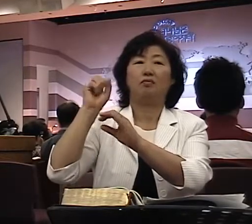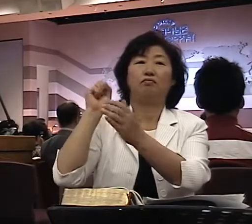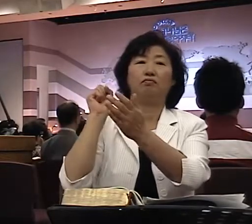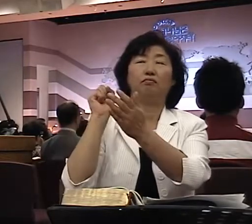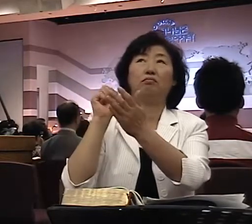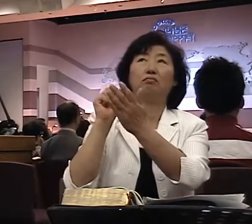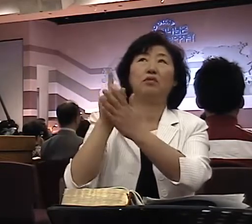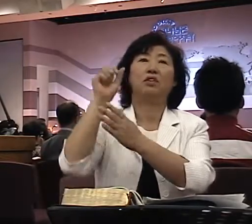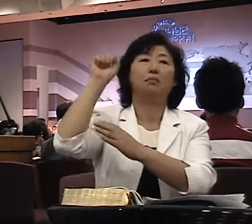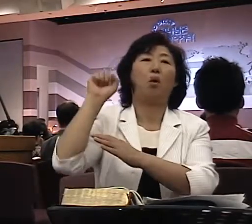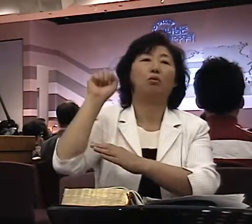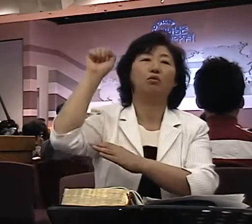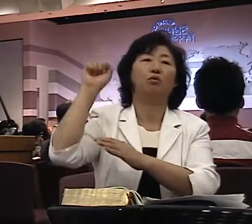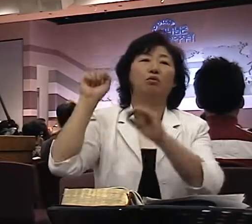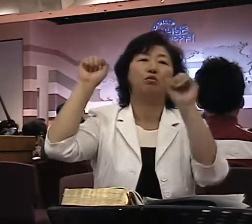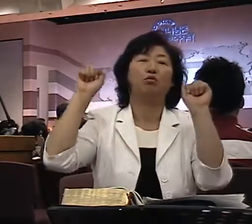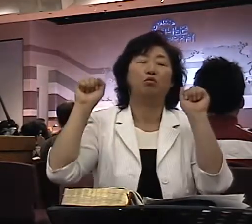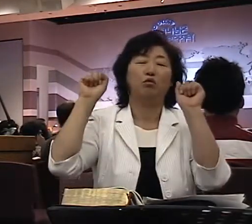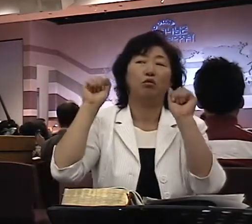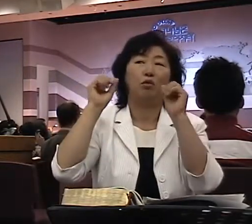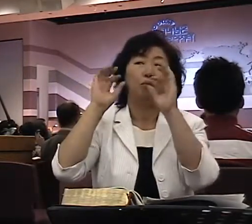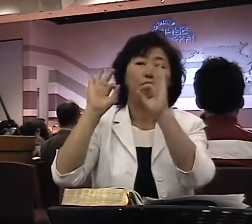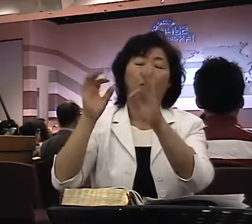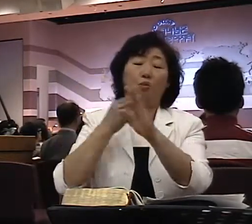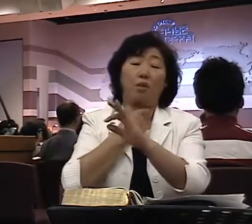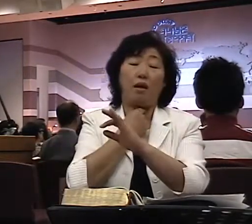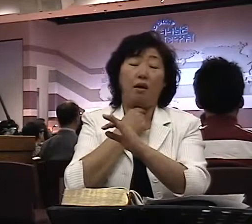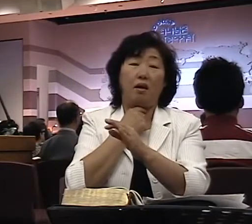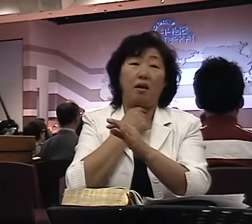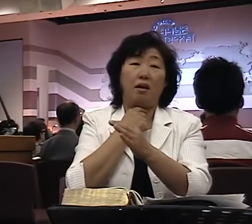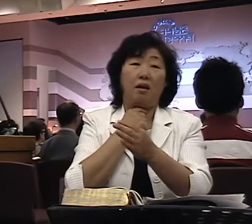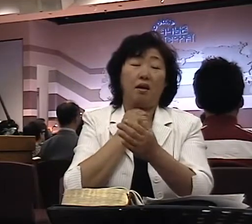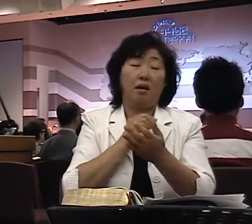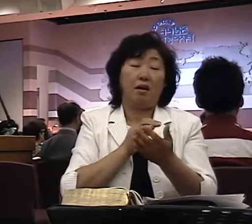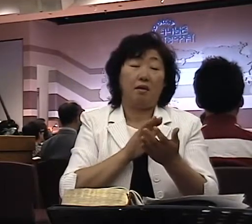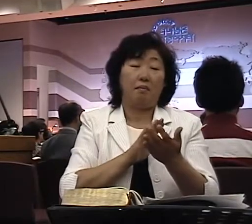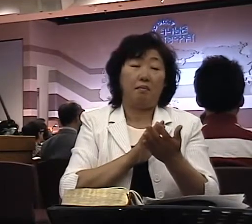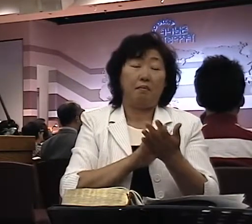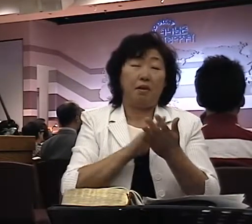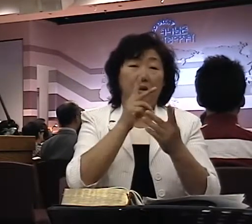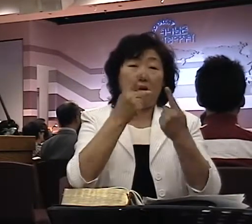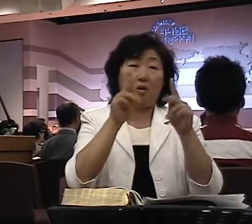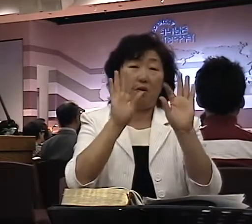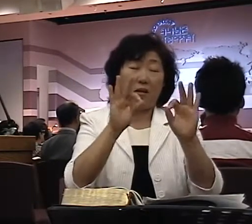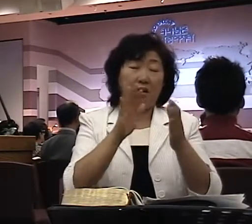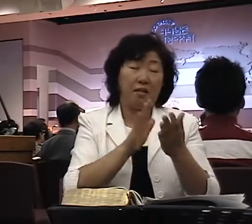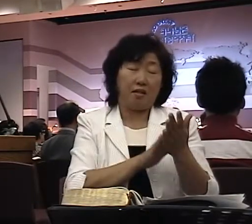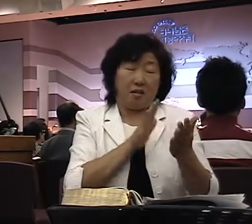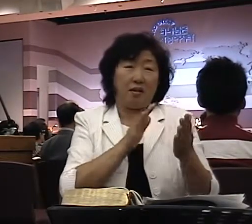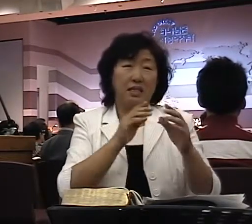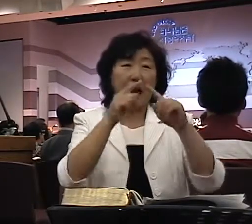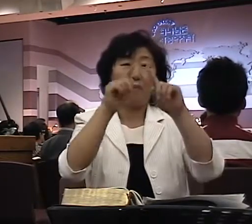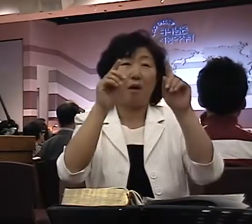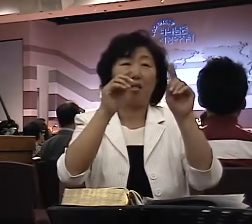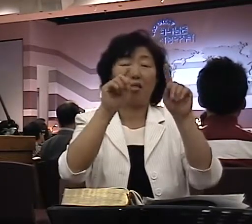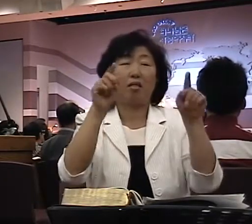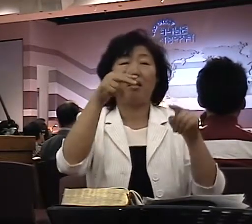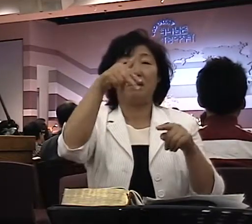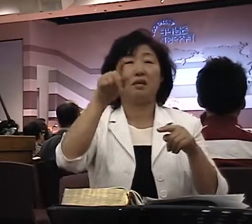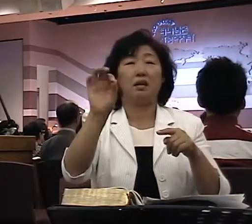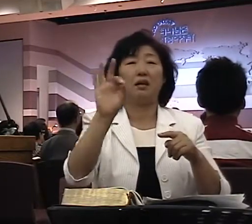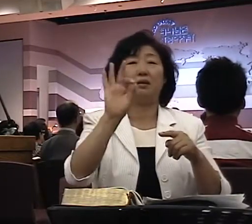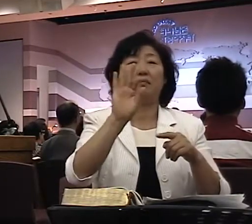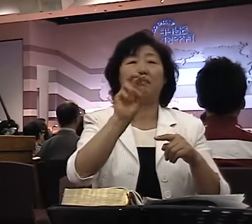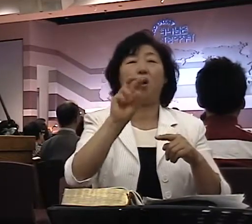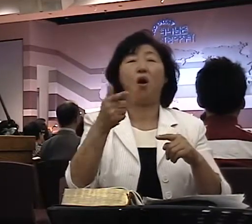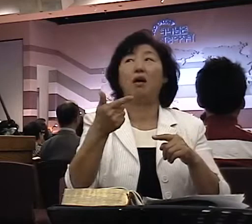찾고 있었는데 가면서 어느 한 장면이 아주 뜨거운 장면이었어요. 그 장면을 쭉 지나갔는데 다시